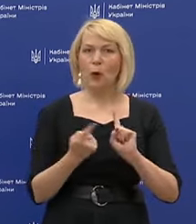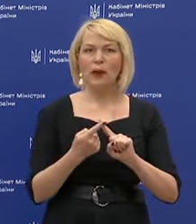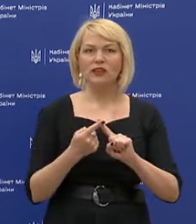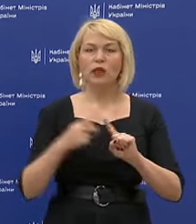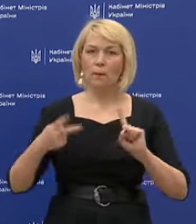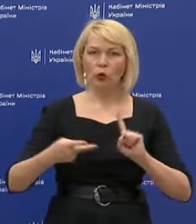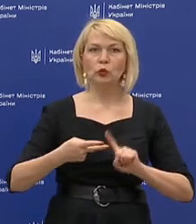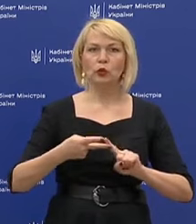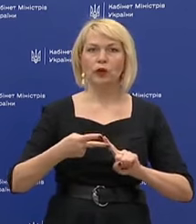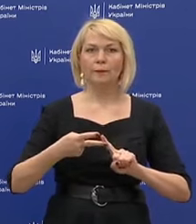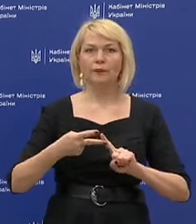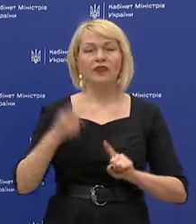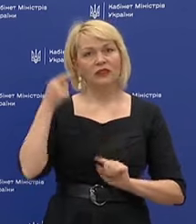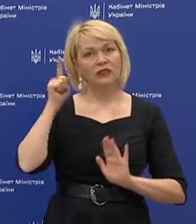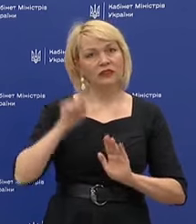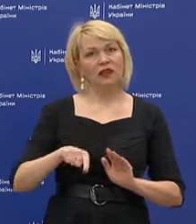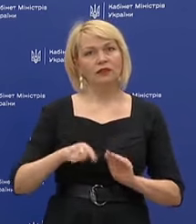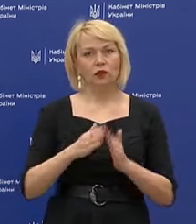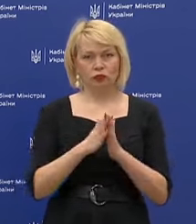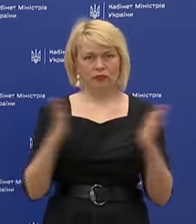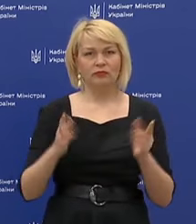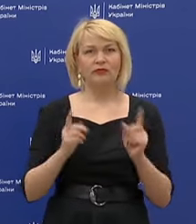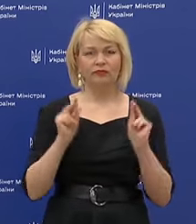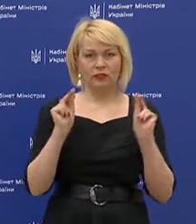По-друге, ви знаєте, якщо відверто,